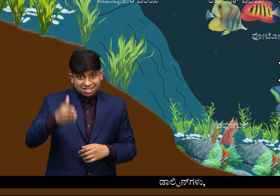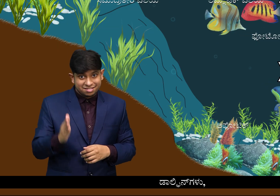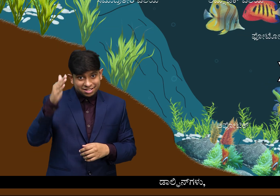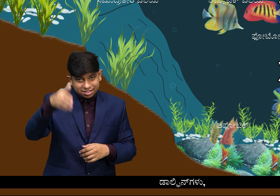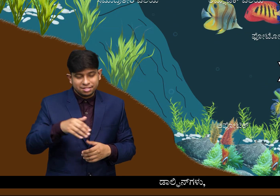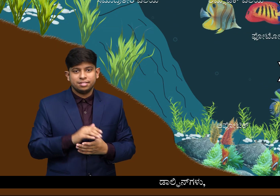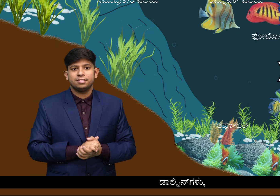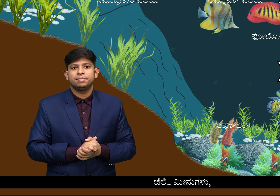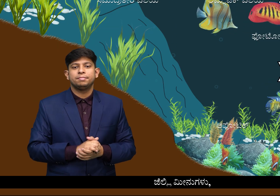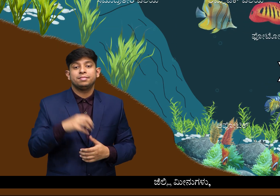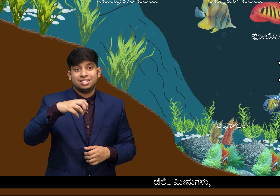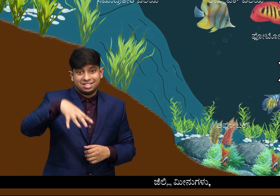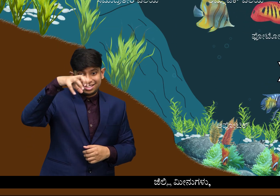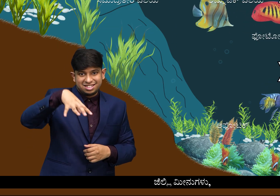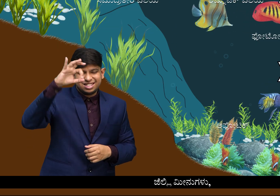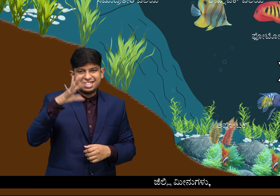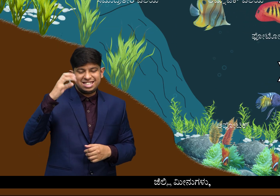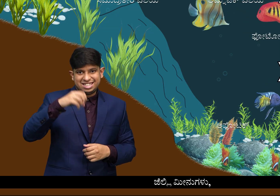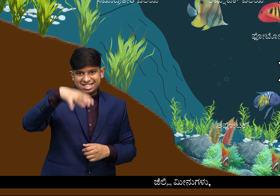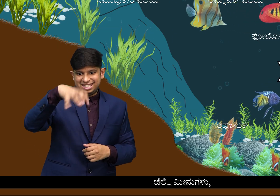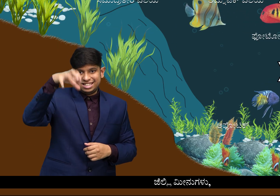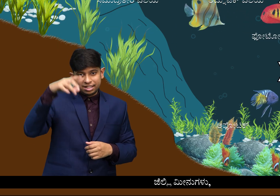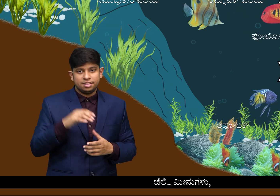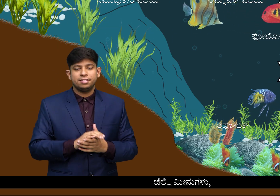ಡಾಲ್ಫಿನ್ಗಳು, ಜಲ್ಲಿ ಮೀನುಗಳು,